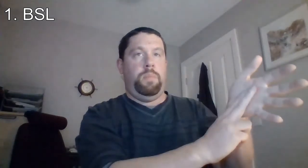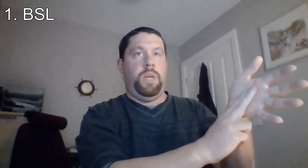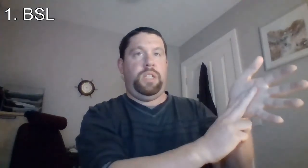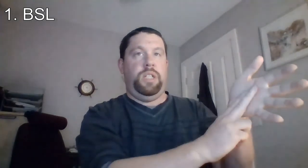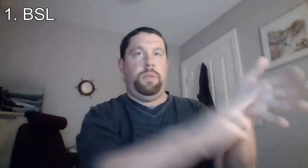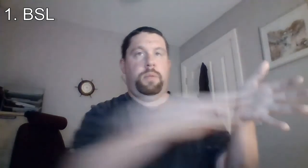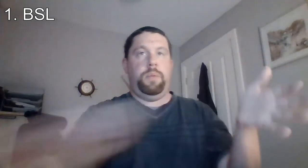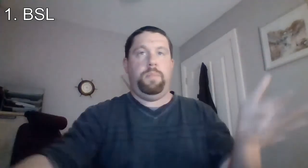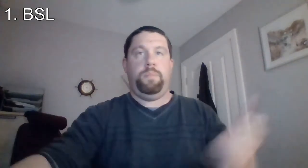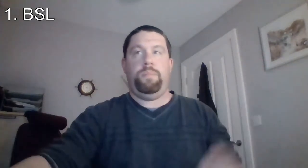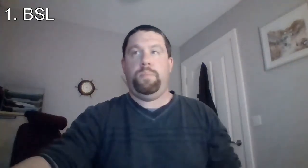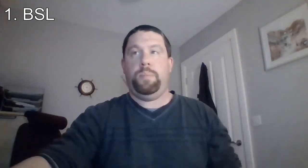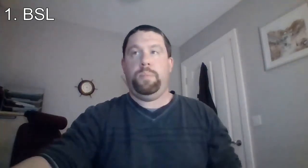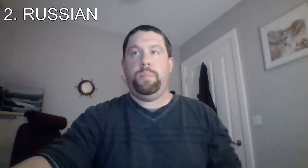Martin.